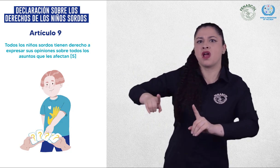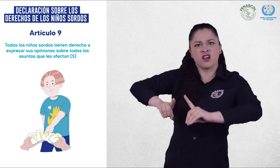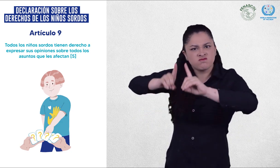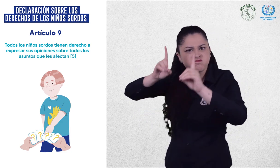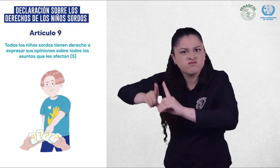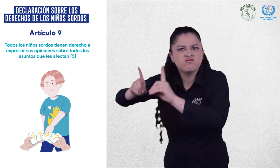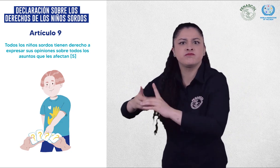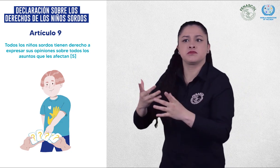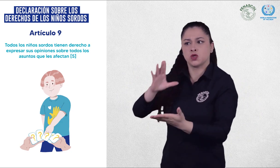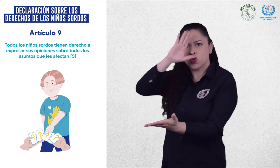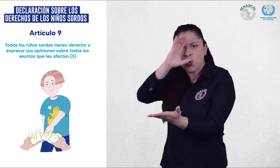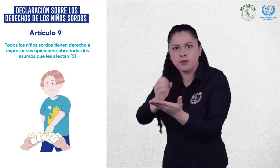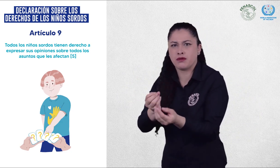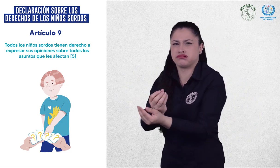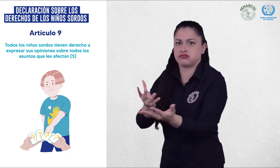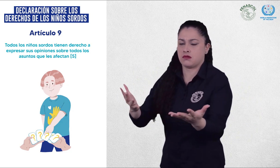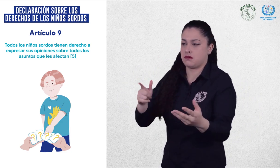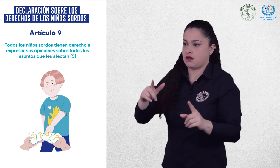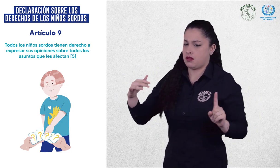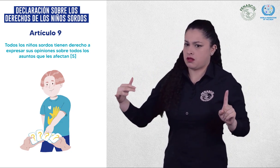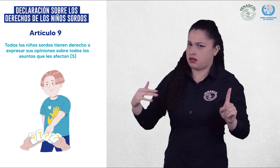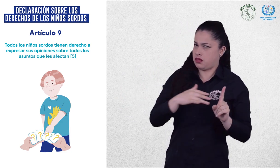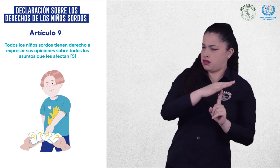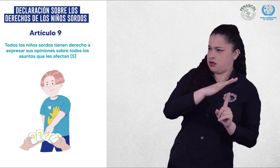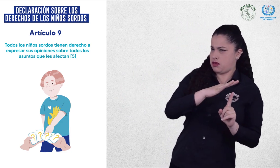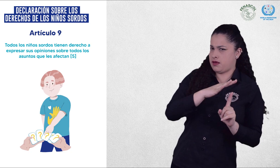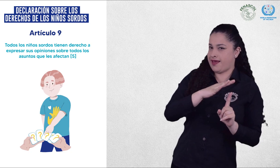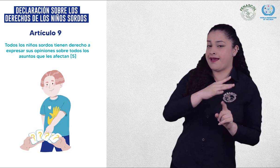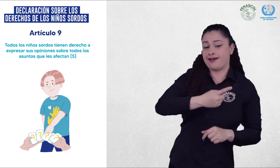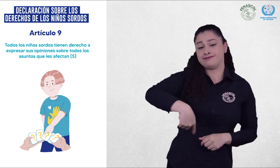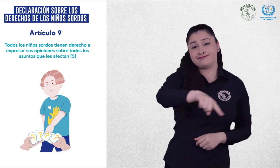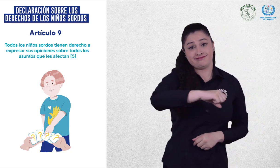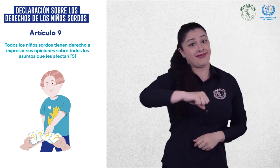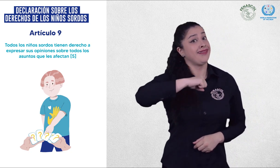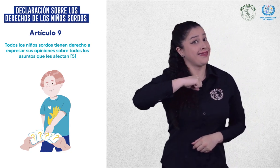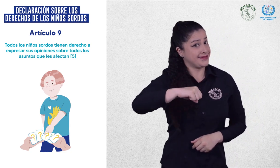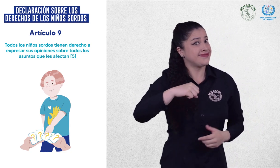los asuntos que les afectan.